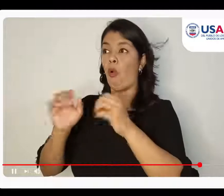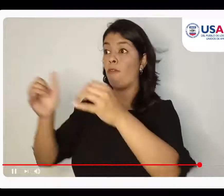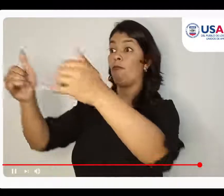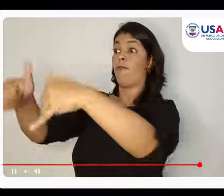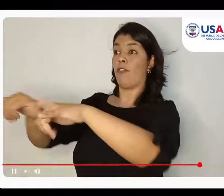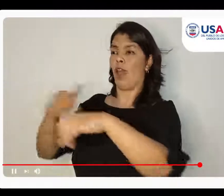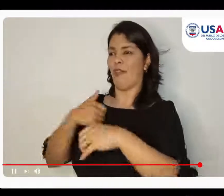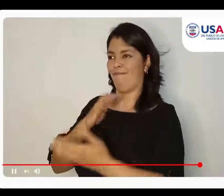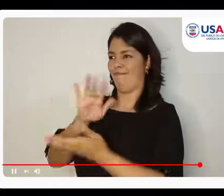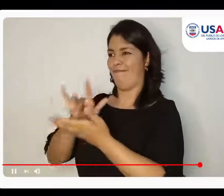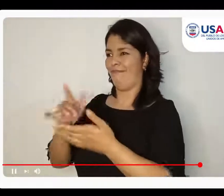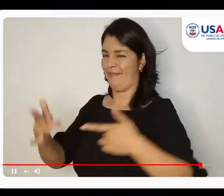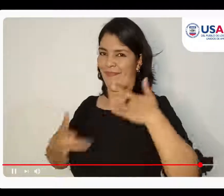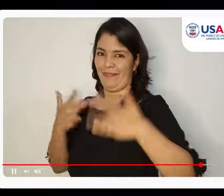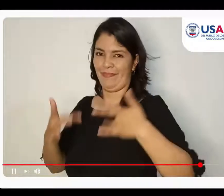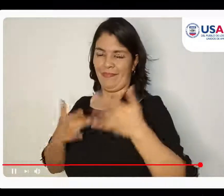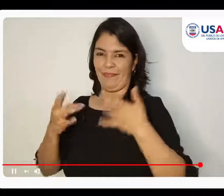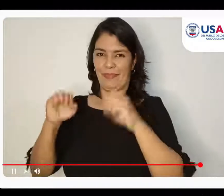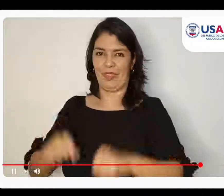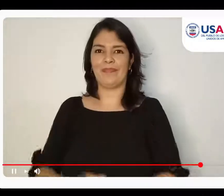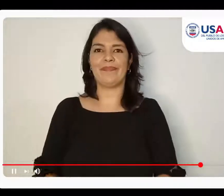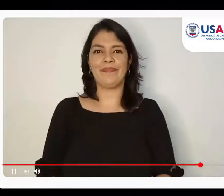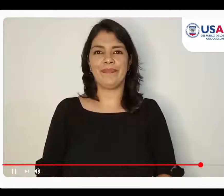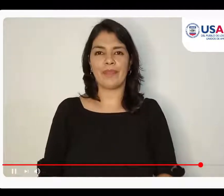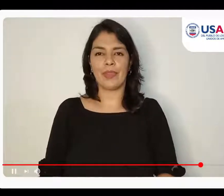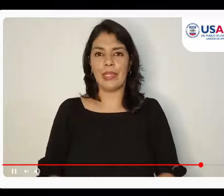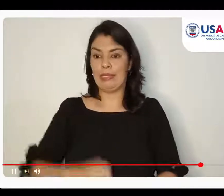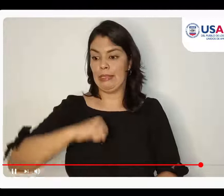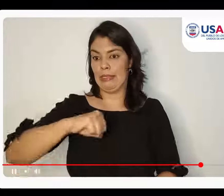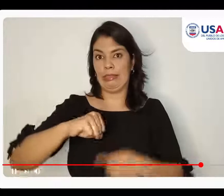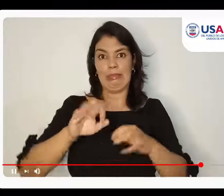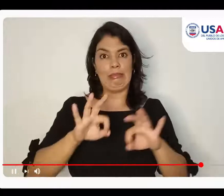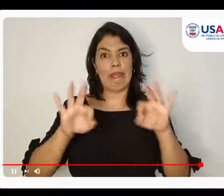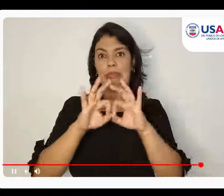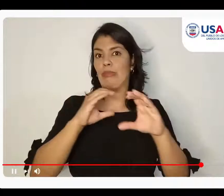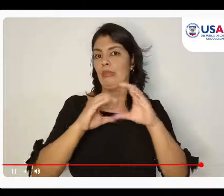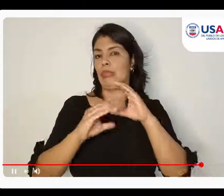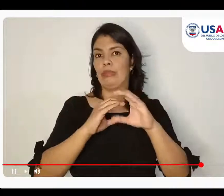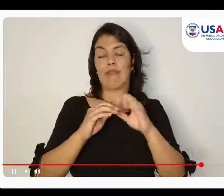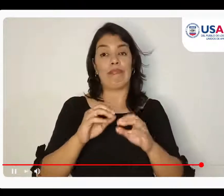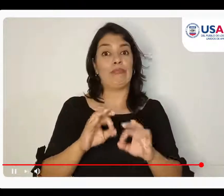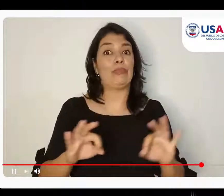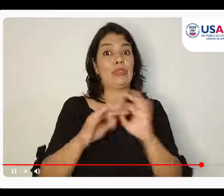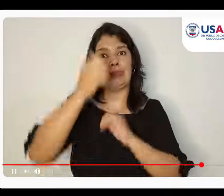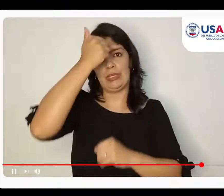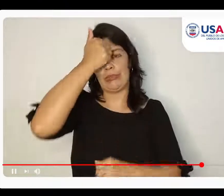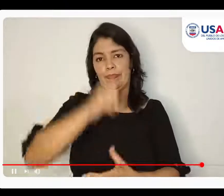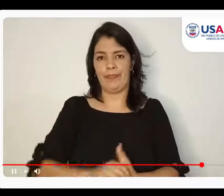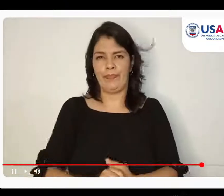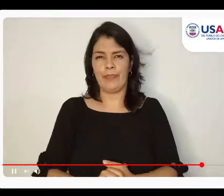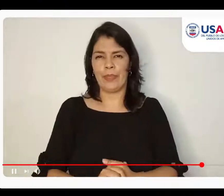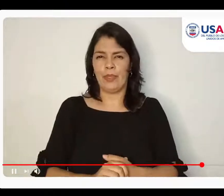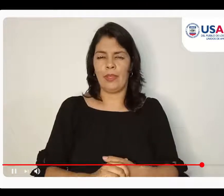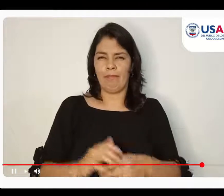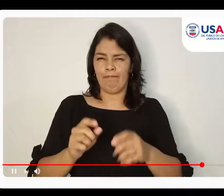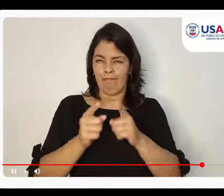culminen. Bueno, y este es uno de los derechos más importantes, ya que el acceso a la comunicación es vital para la vida de todos. Pero para hablar un poco más a